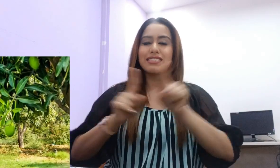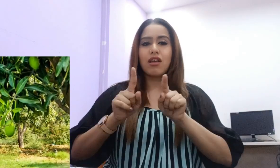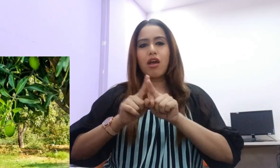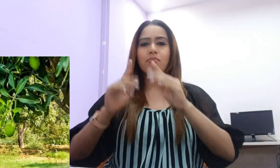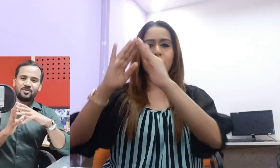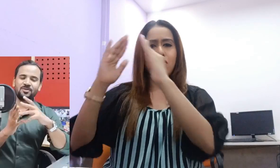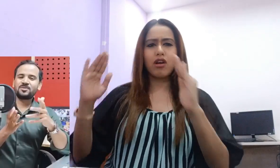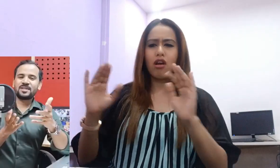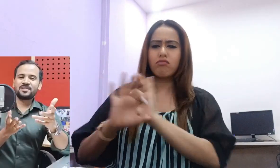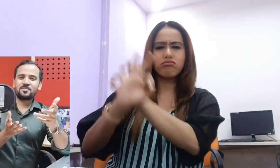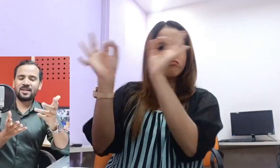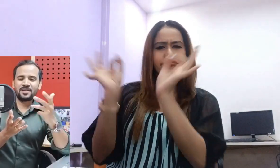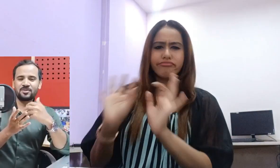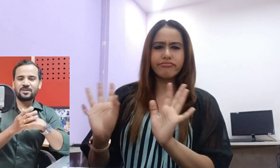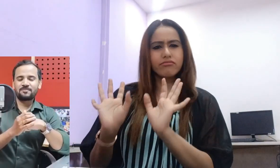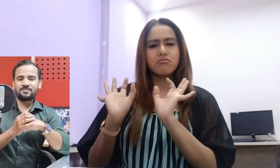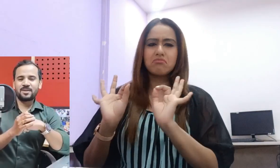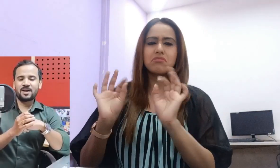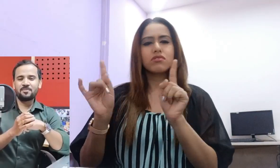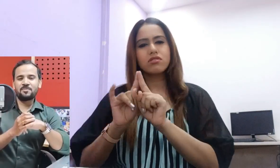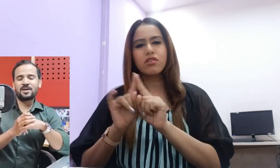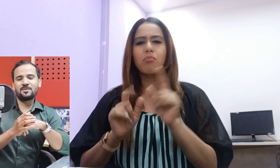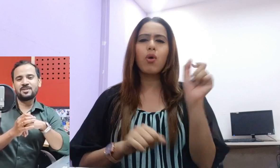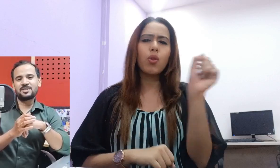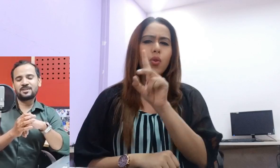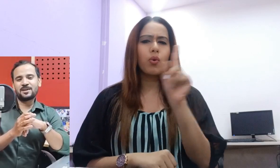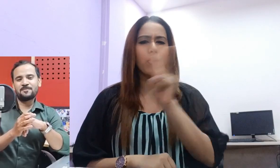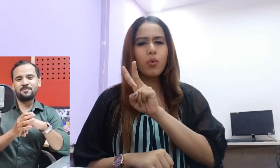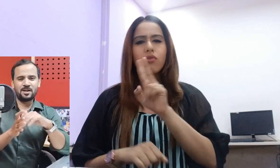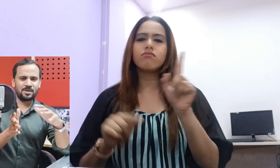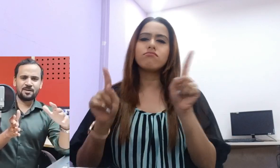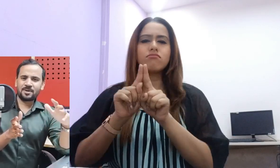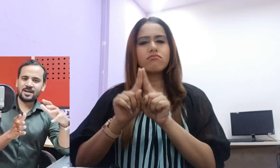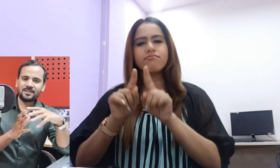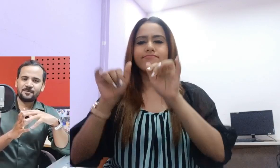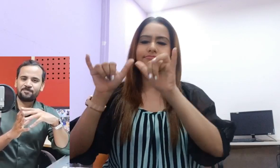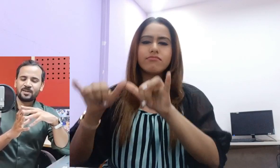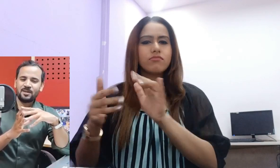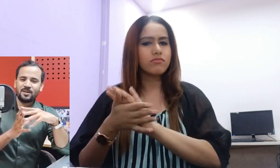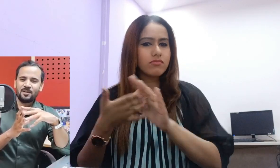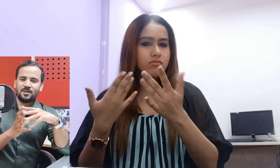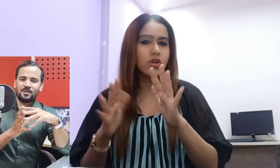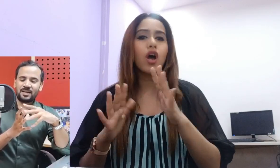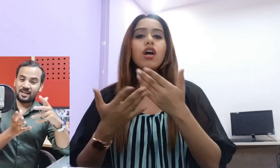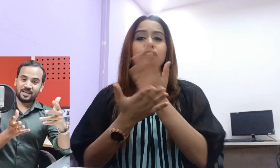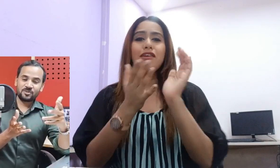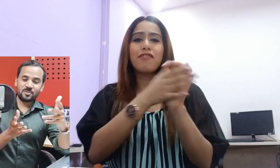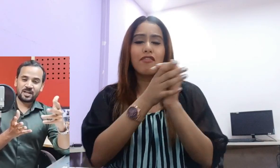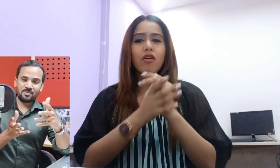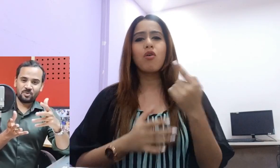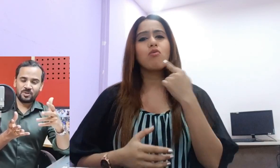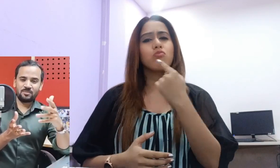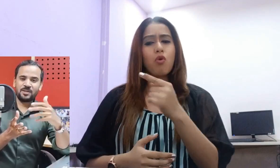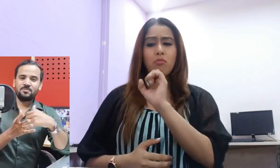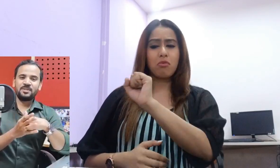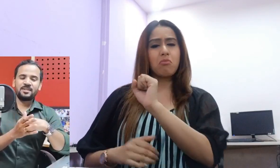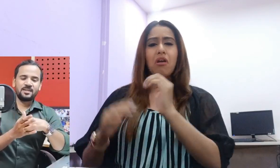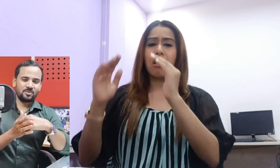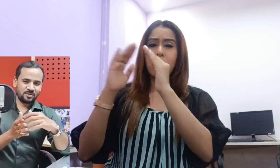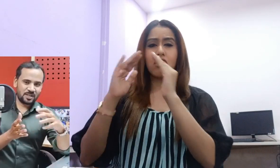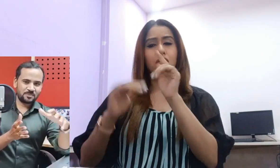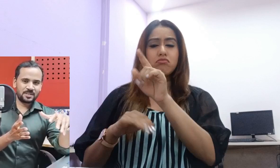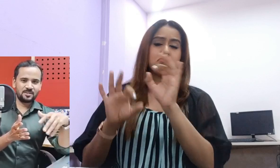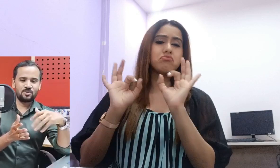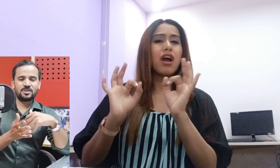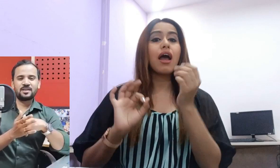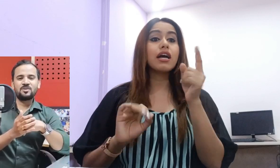थे। तो उन्होंने सोचा कि इससे बढ़िया जो है क्या हमें मकान मिल सकता है। बना बनाया मकान था। रहने लगे उस मकान में। 2-3 महीने बीते थे कि